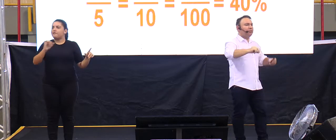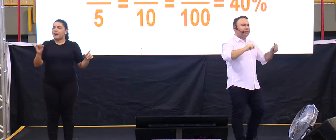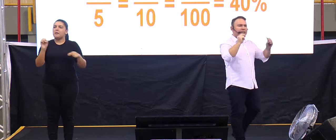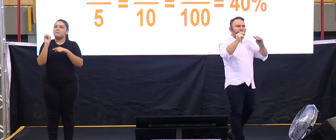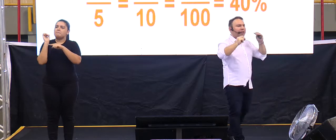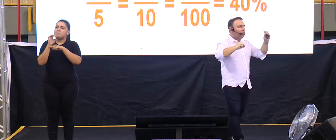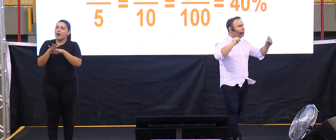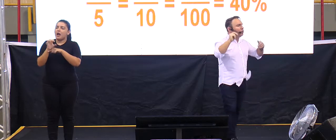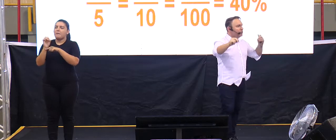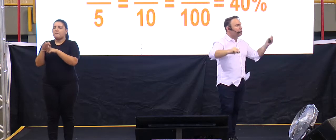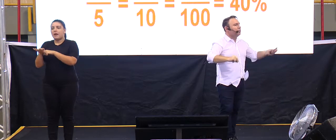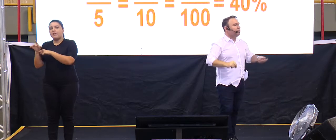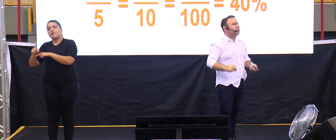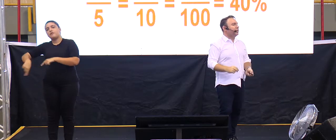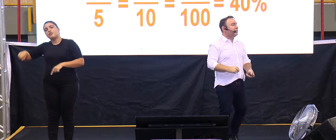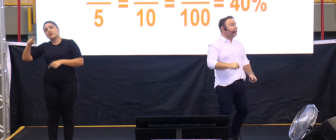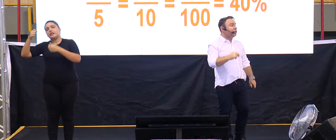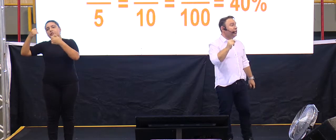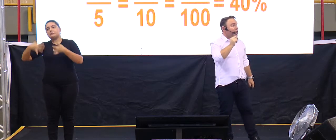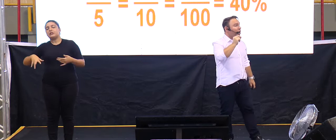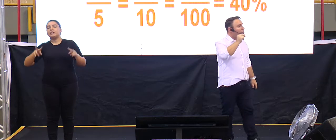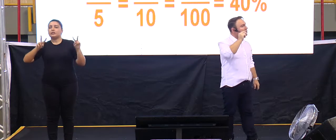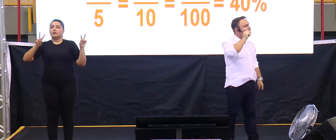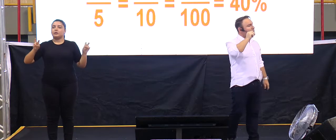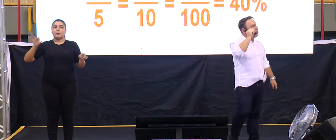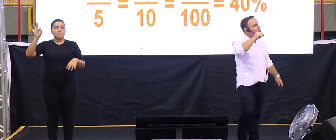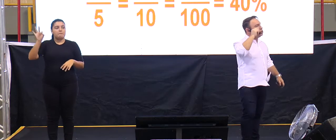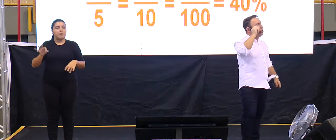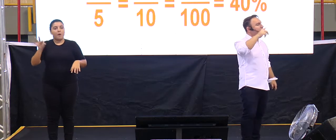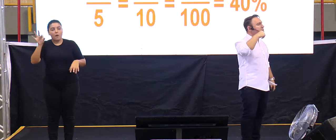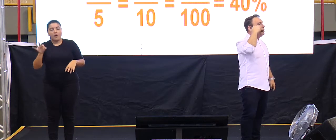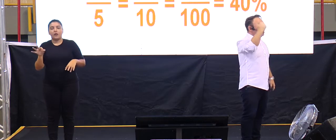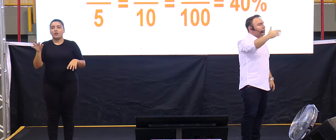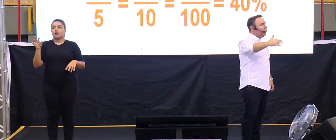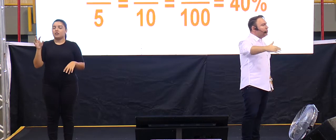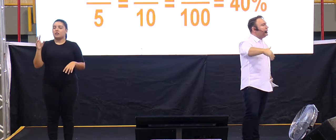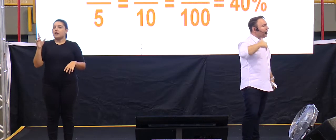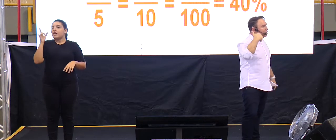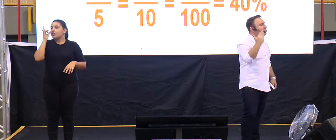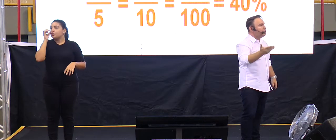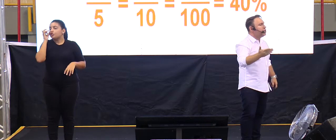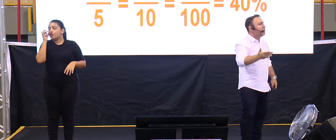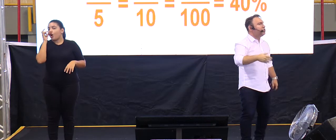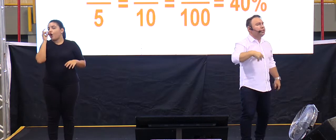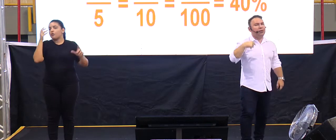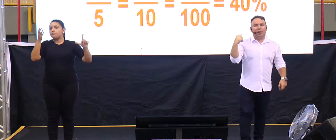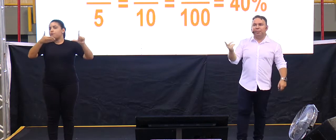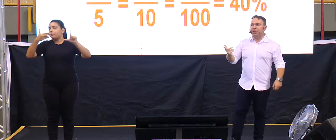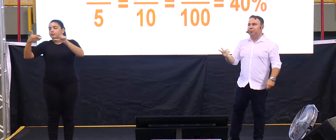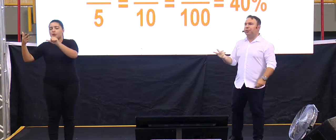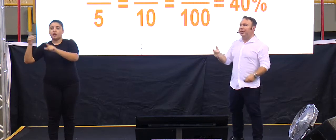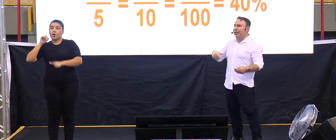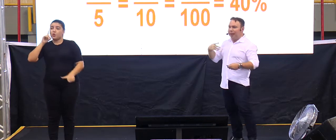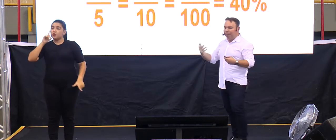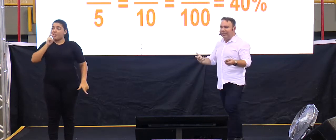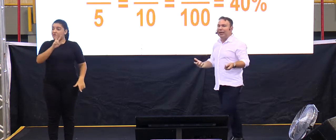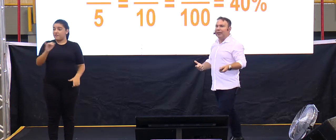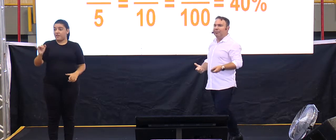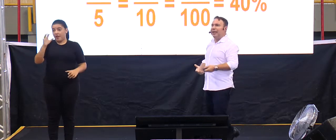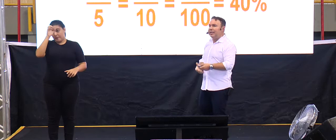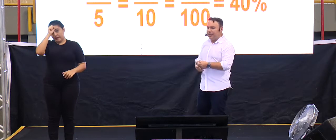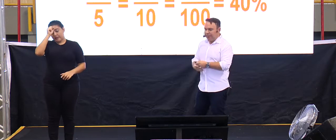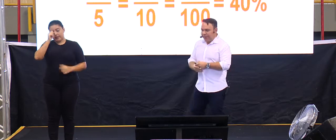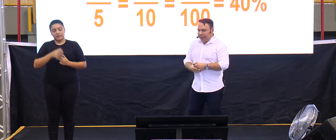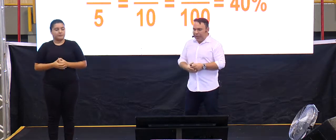exatamente para vocês, falando alguma coisa sobre porcentagem, algumas coisinhas no Stories, na porcentagem no dia a dia, para a gente poder